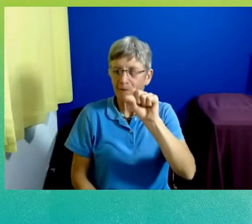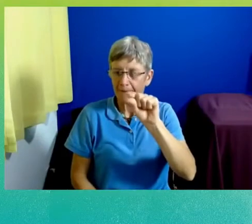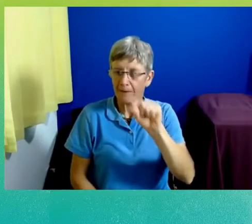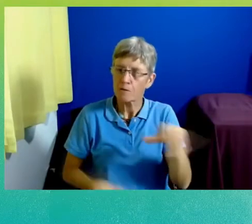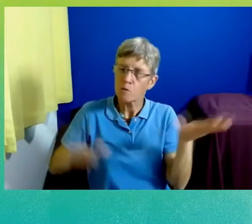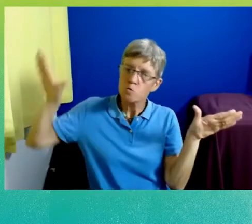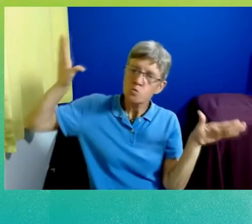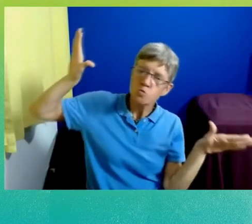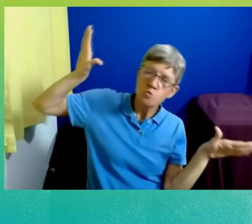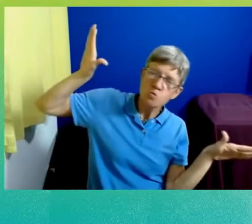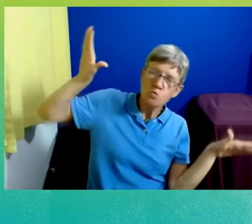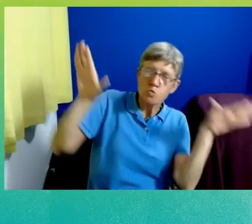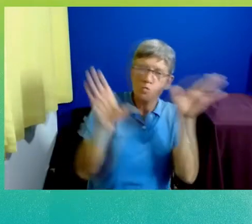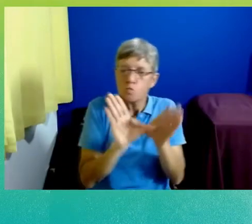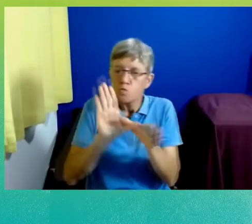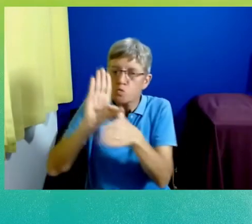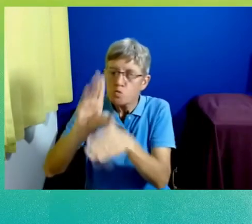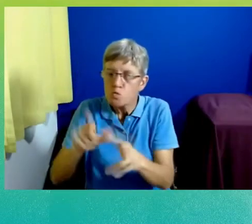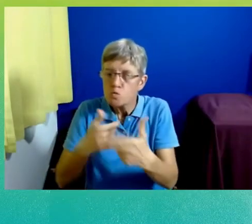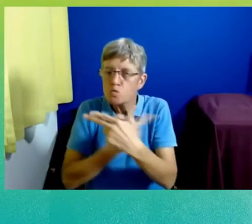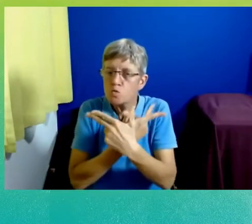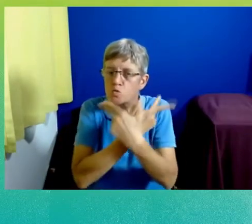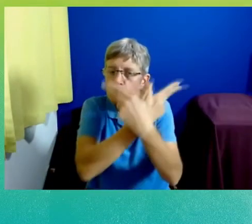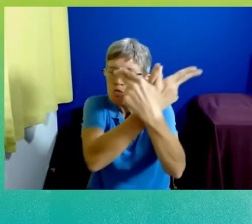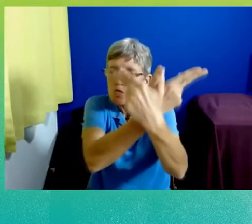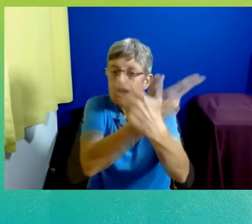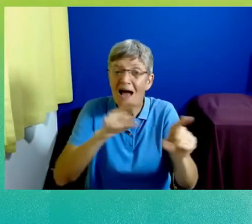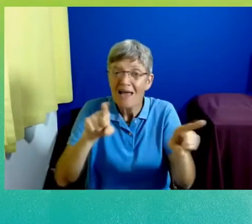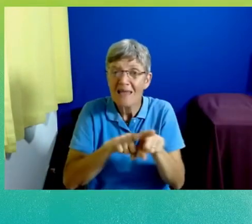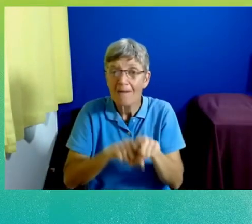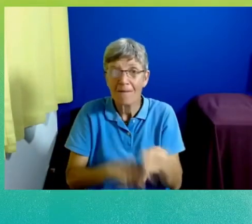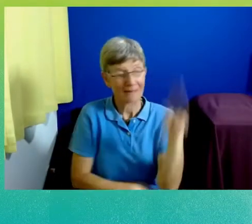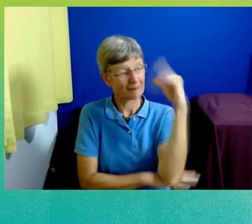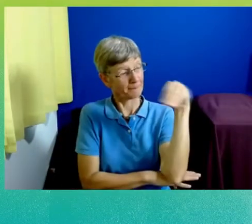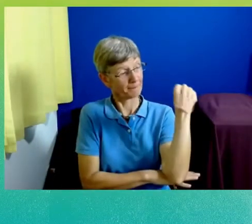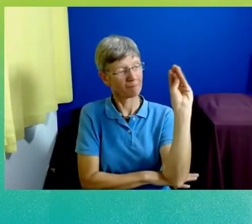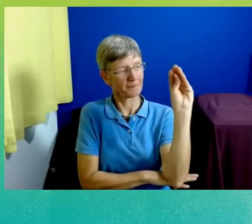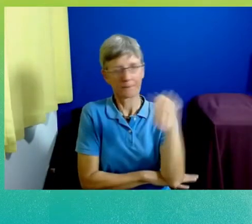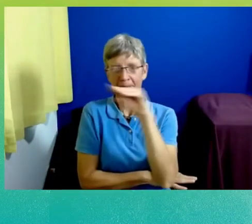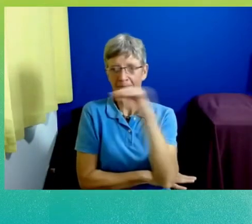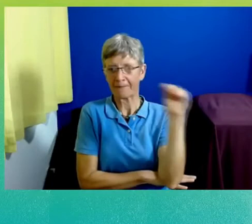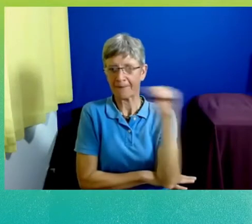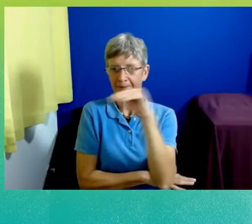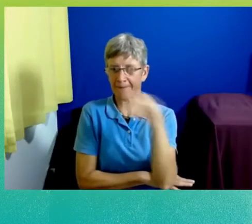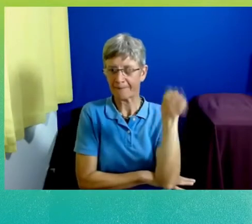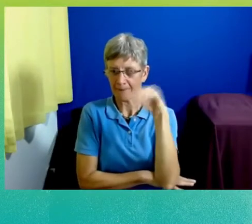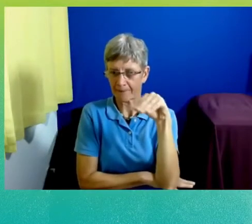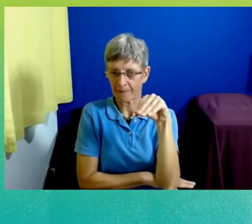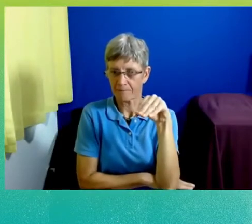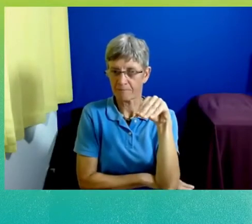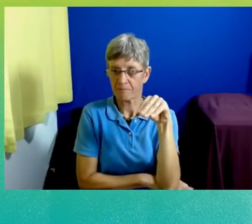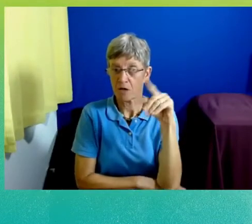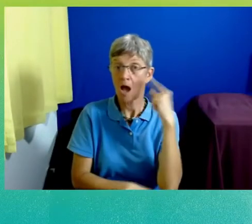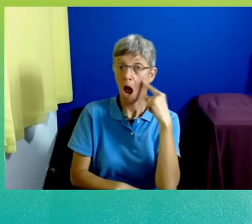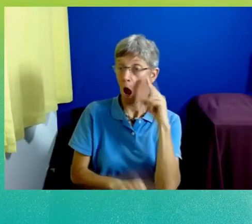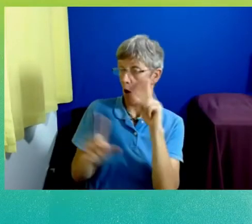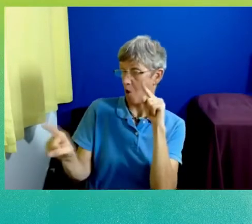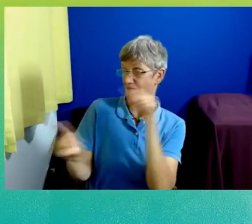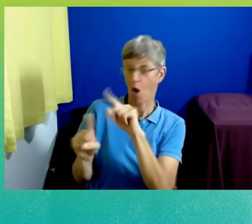Você consegue visualizar? Chega voando, então ali ela já